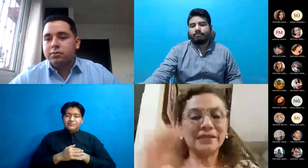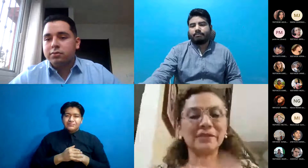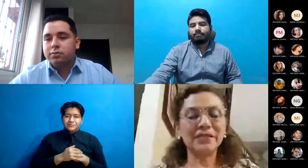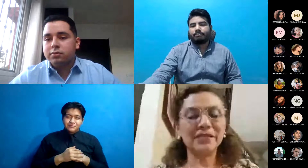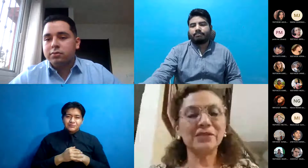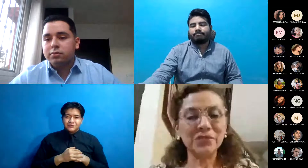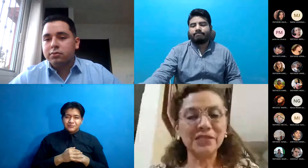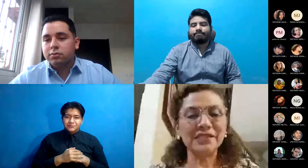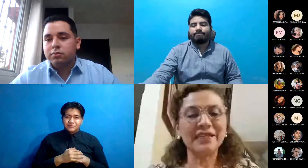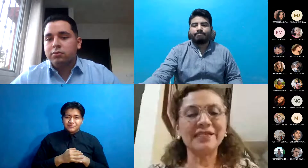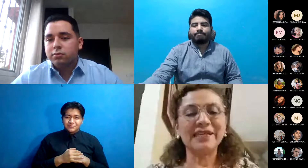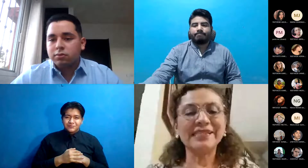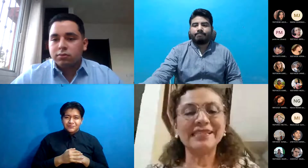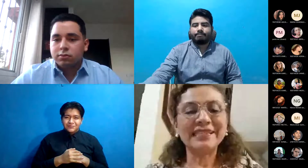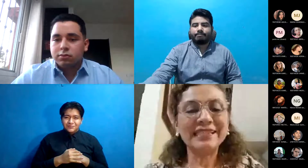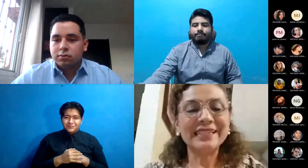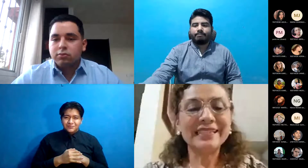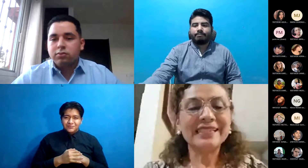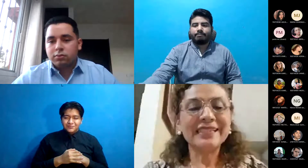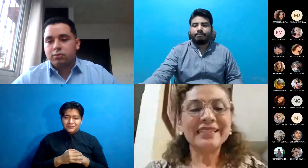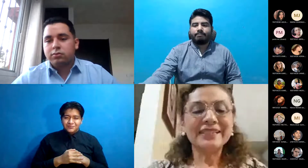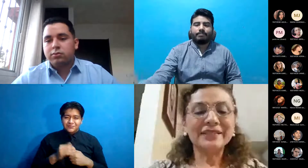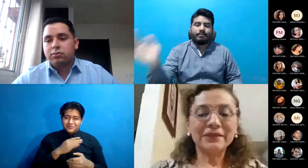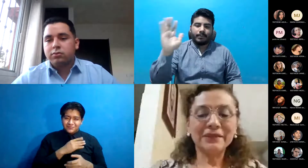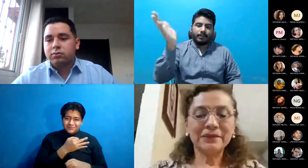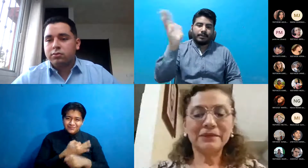Buenas tardes, maestro. Muchas gracias.